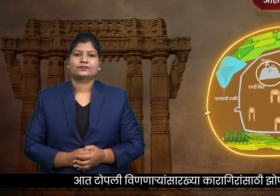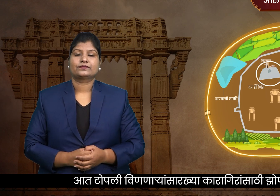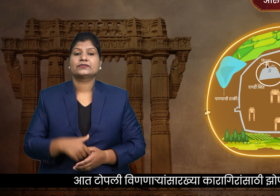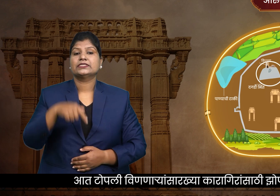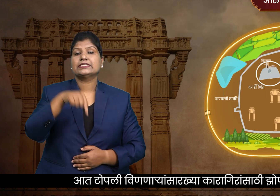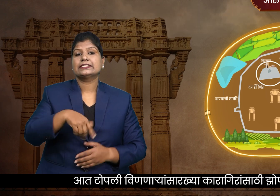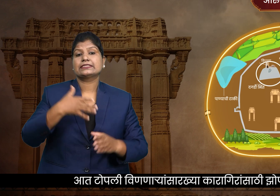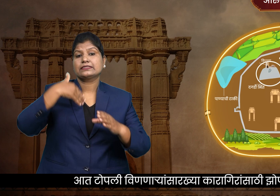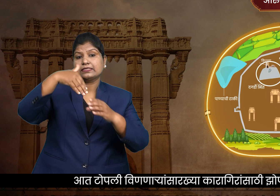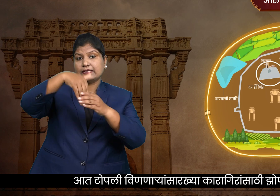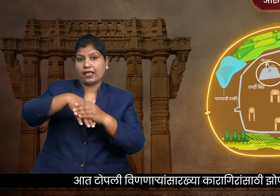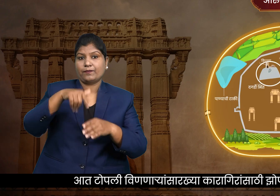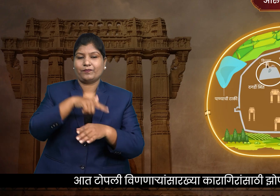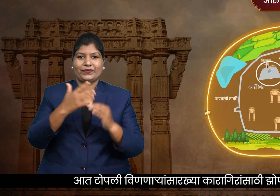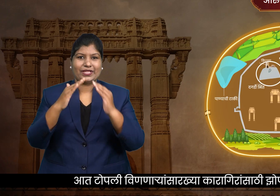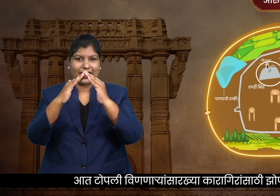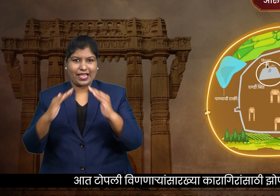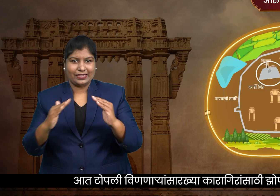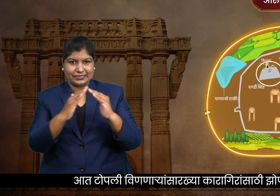आत टोपली